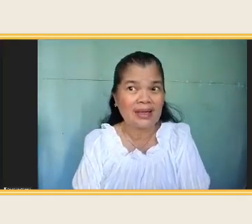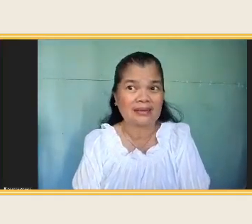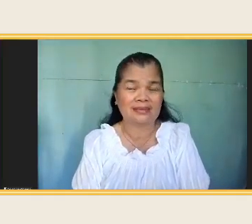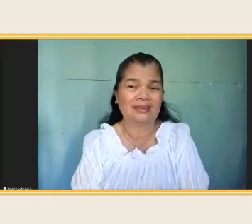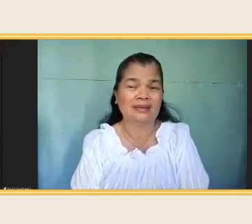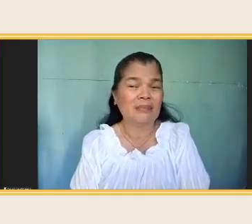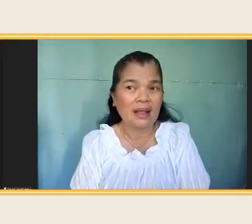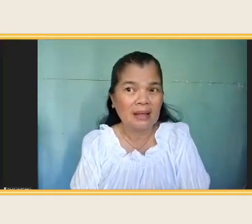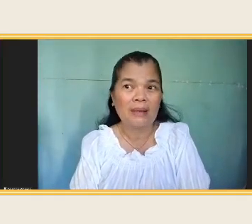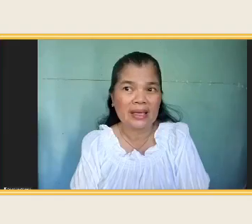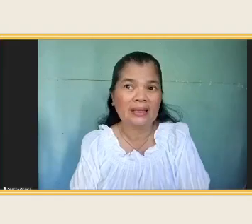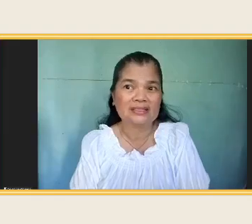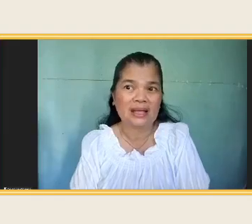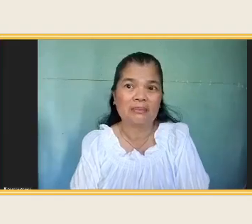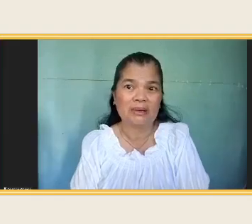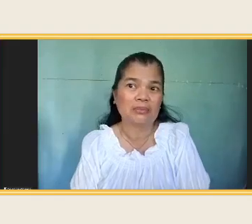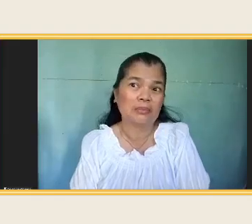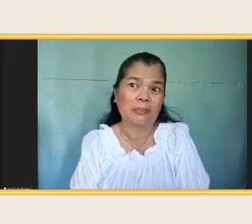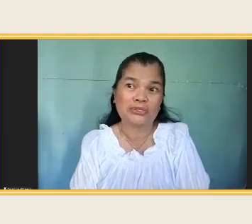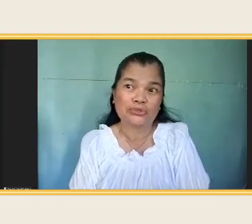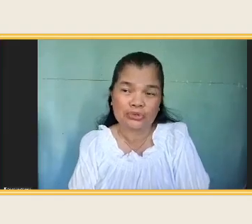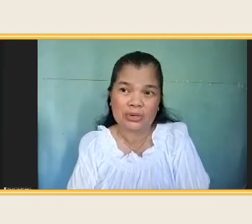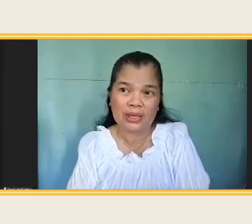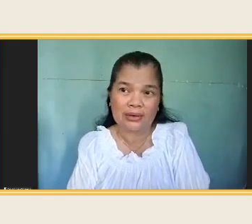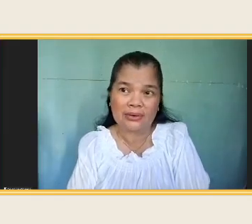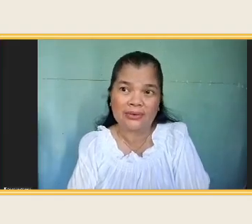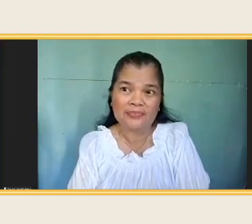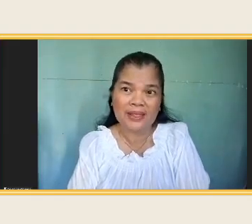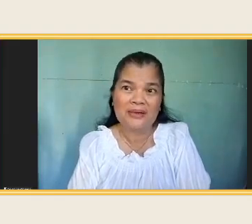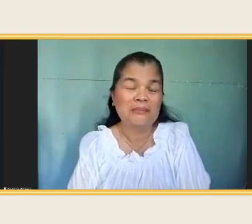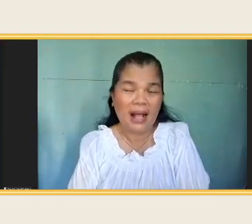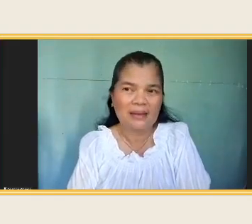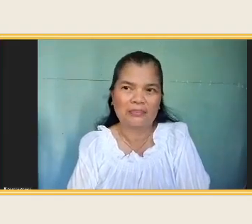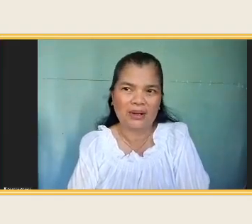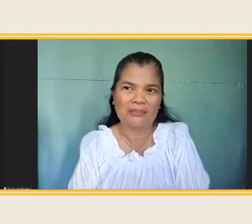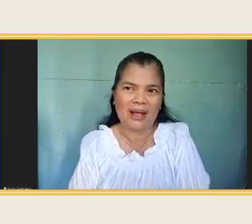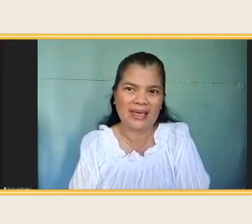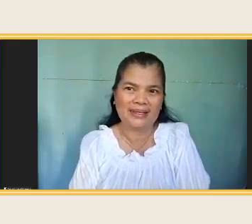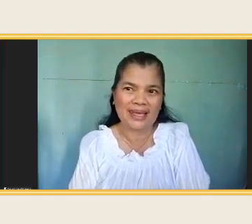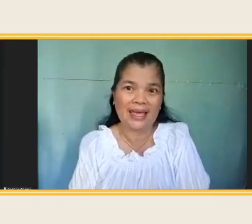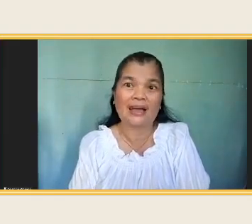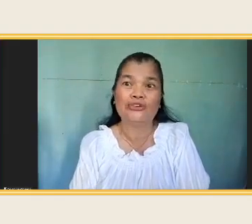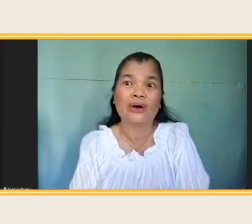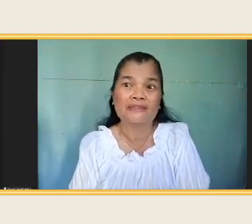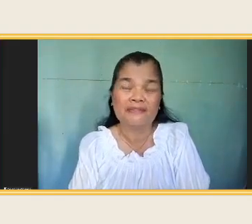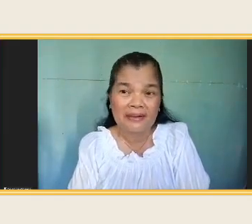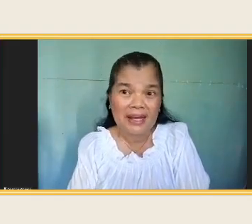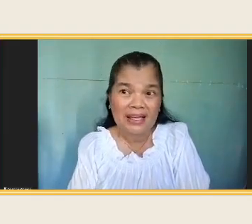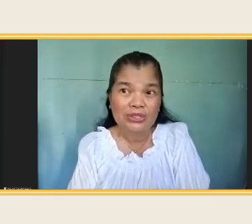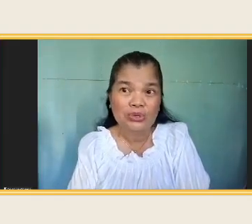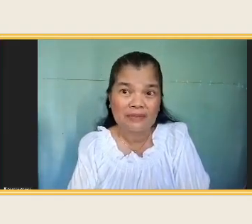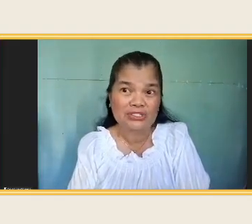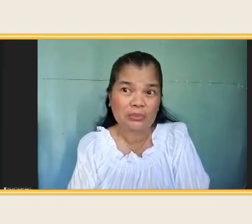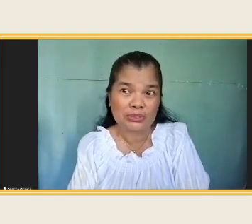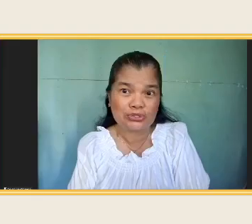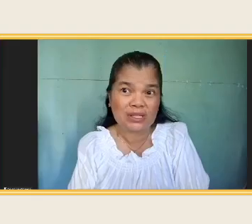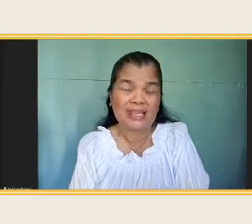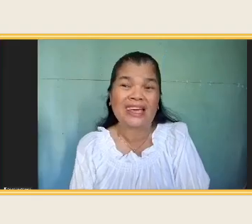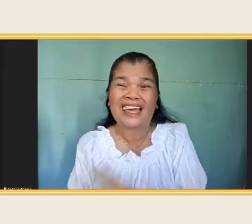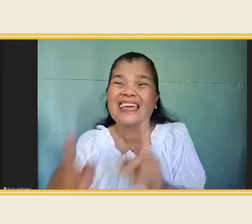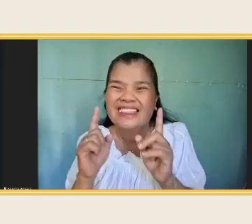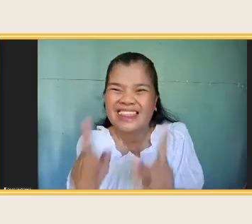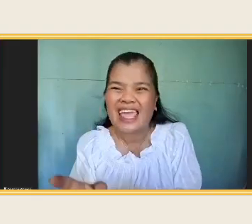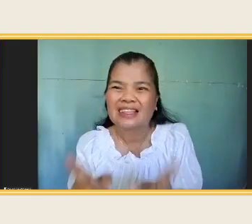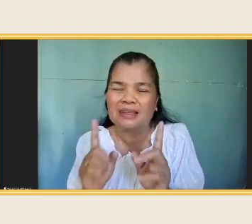that's correct. Mahal ang bayad sa labas. Magpapatutor kayo, mahal lang po ang bayad. Kaya you are very lucky to have this